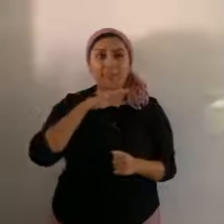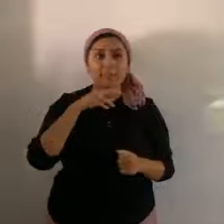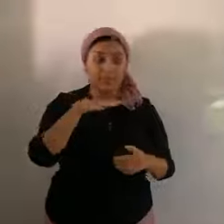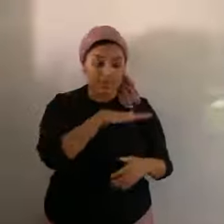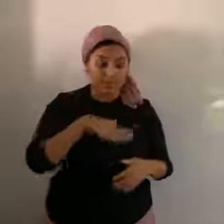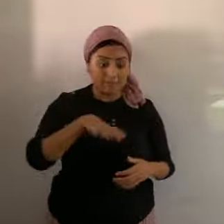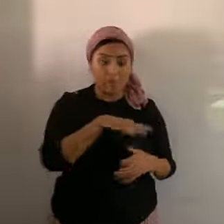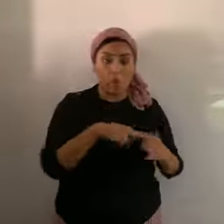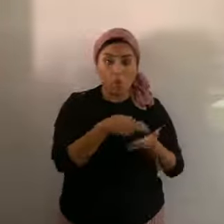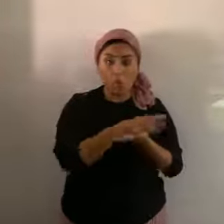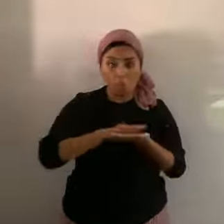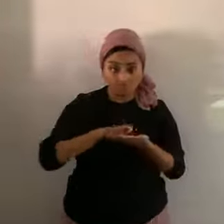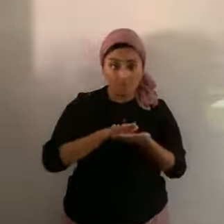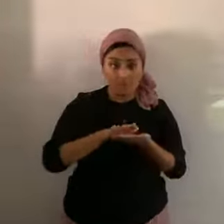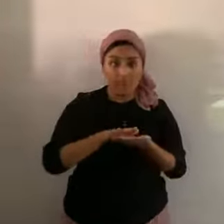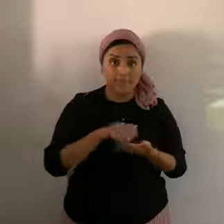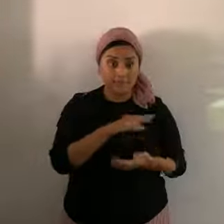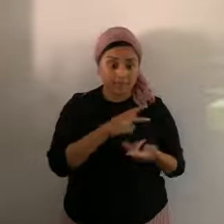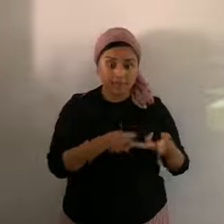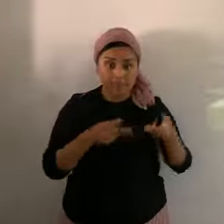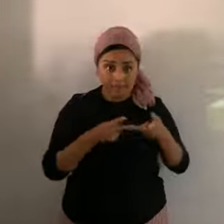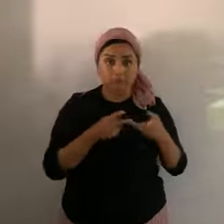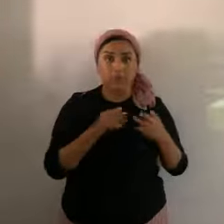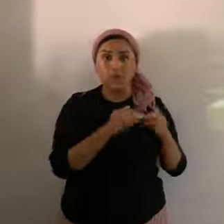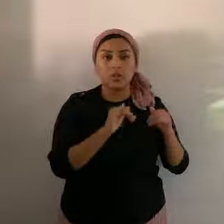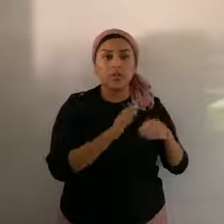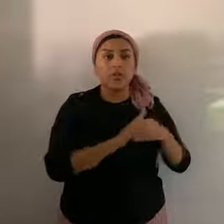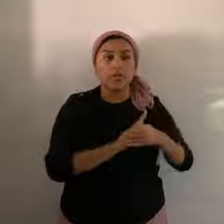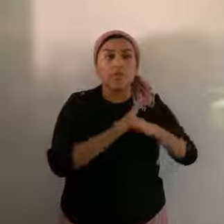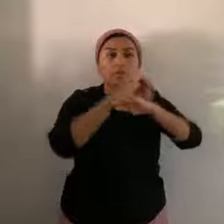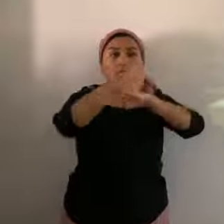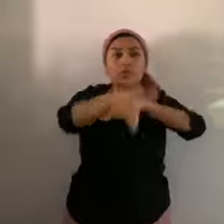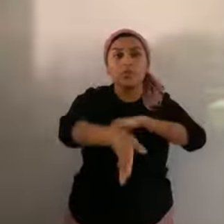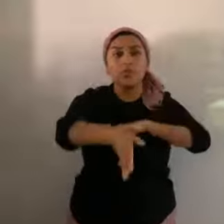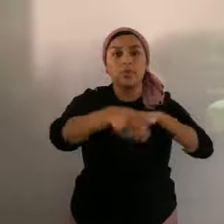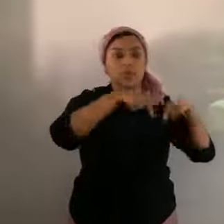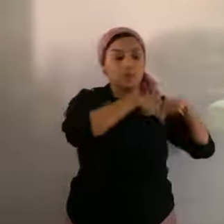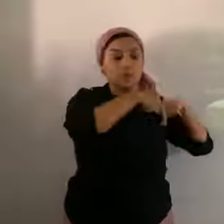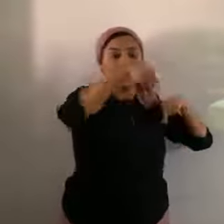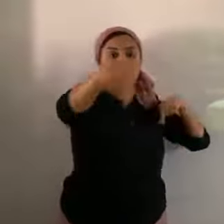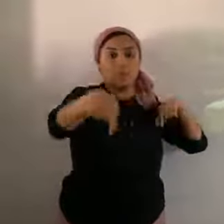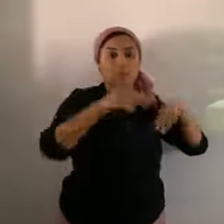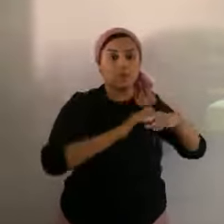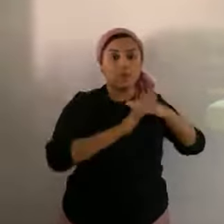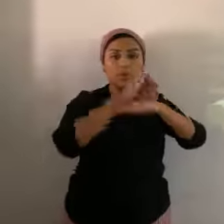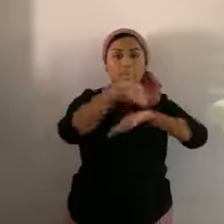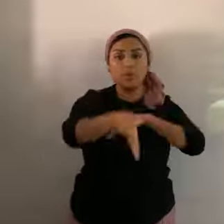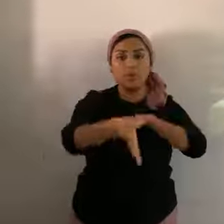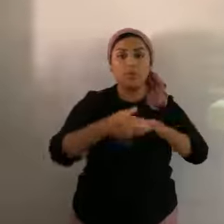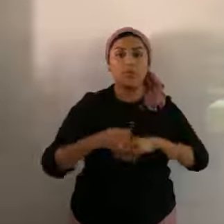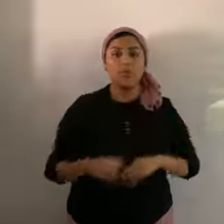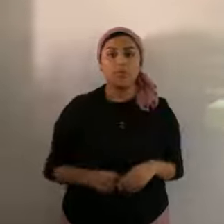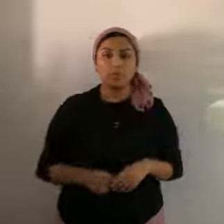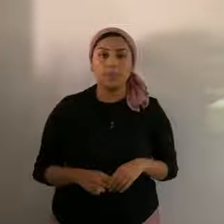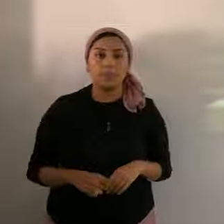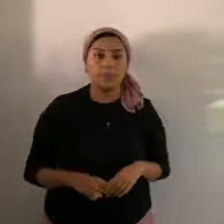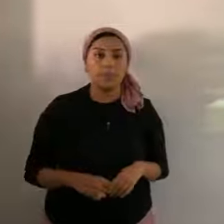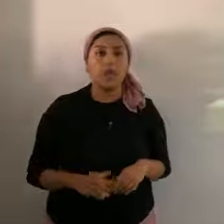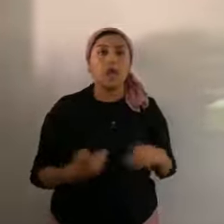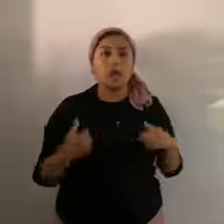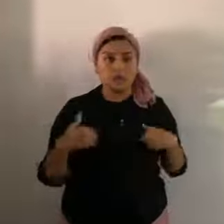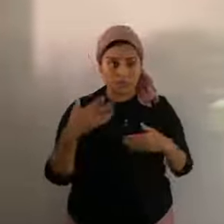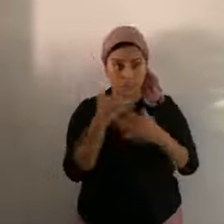de la ciudad a otra. Comunicaban entonces Yerushalayim de una parte a otra. Inclusive hay